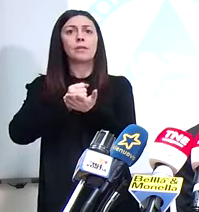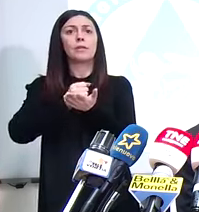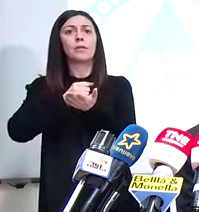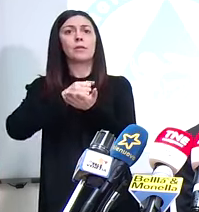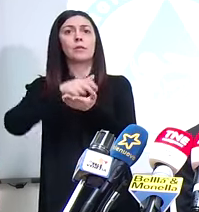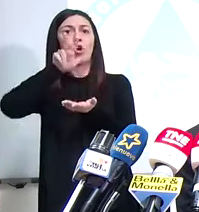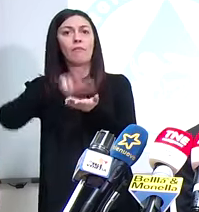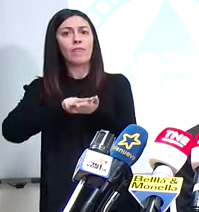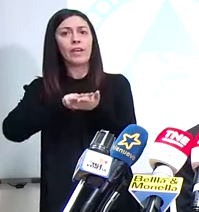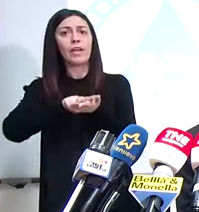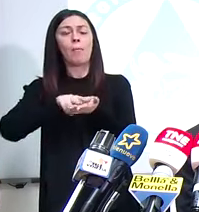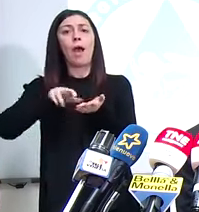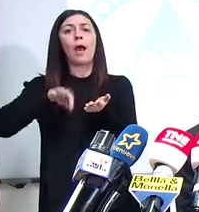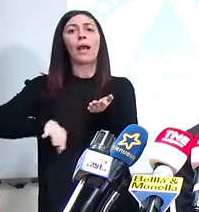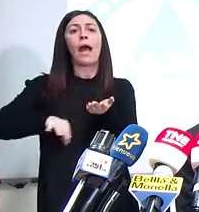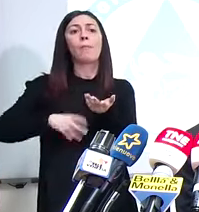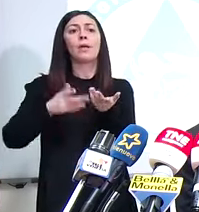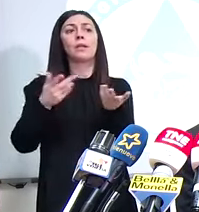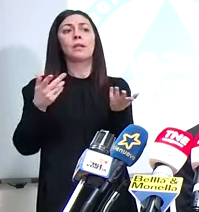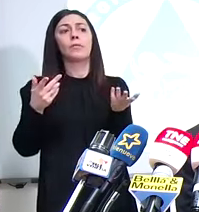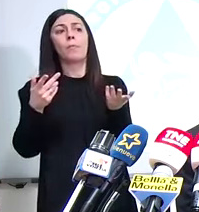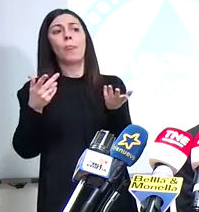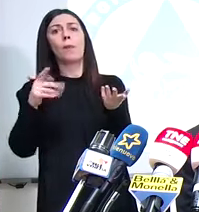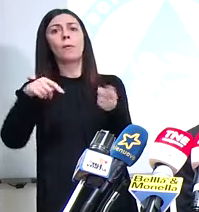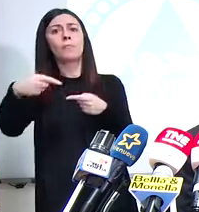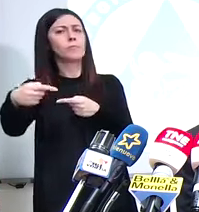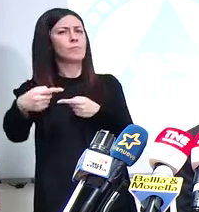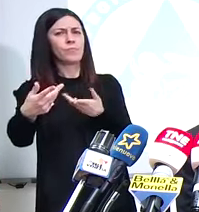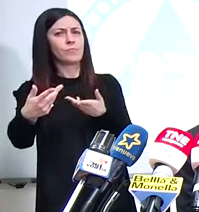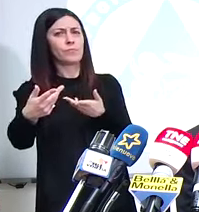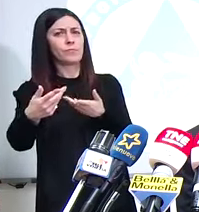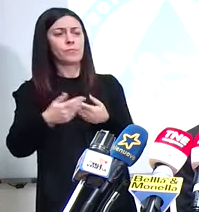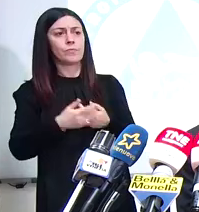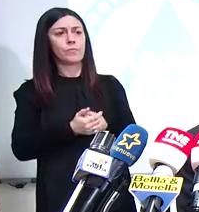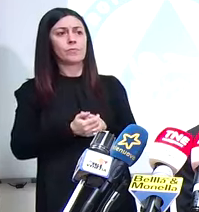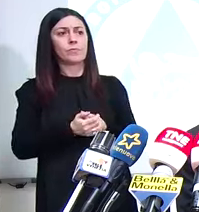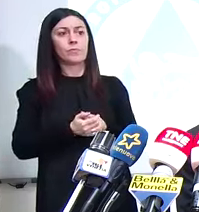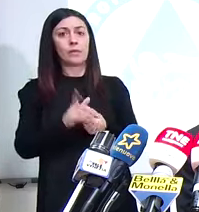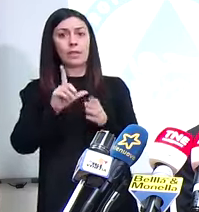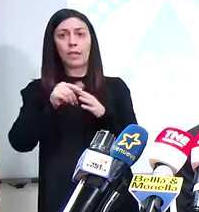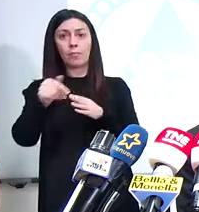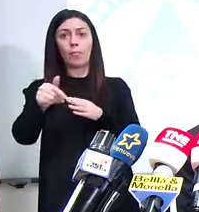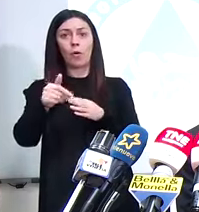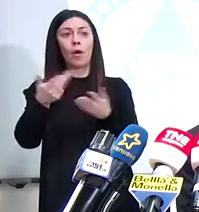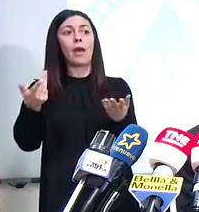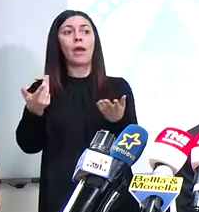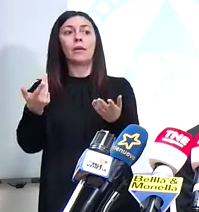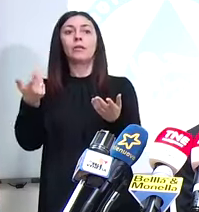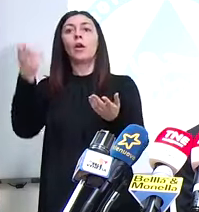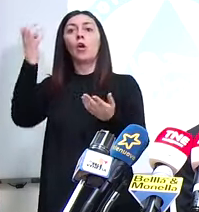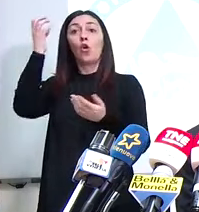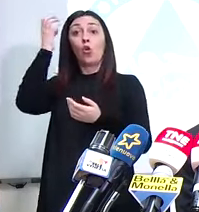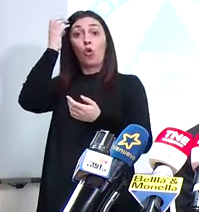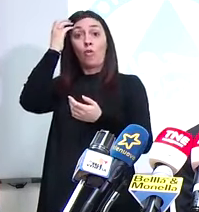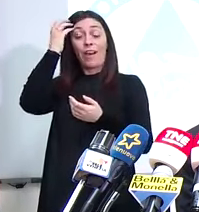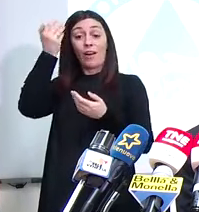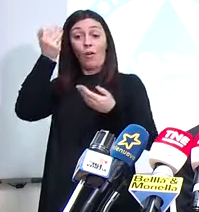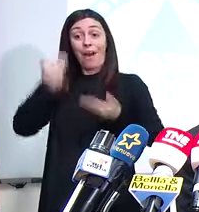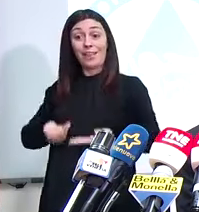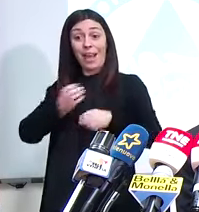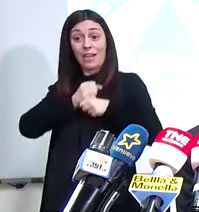da quella che allora sarà vecchio governo che fa prover fetta allora il governo in carica e abolendo dovrà fare un provvedimento ponte che decide ed